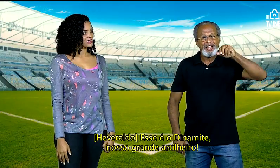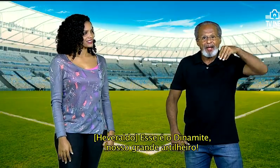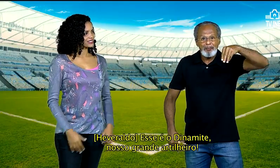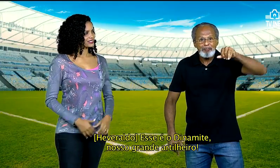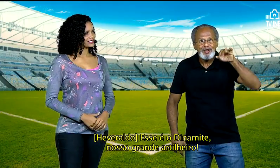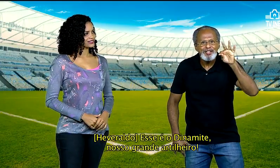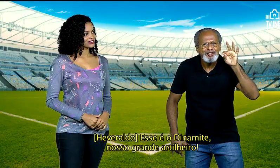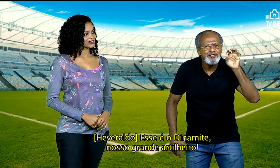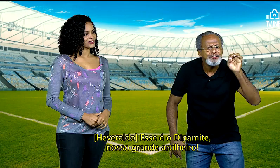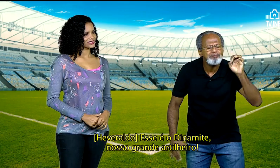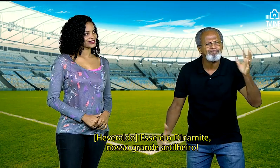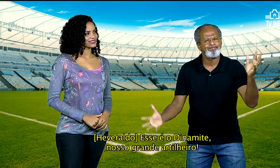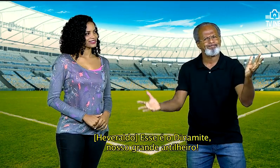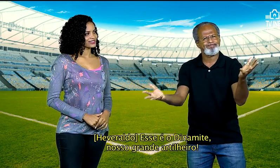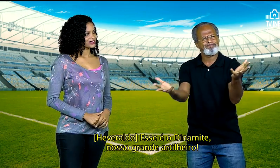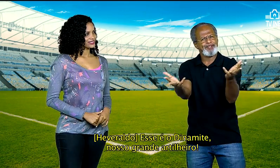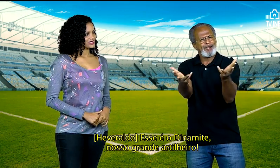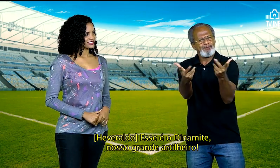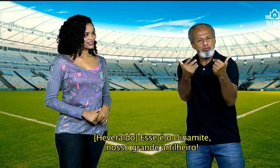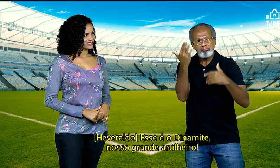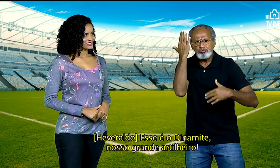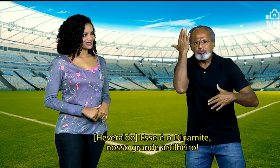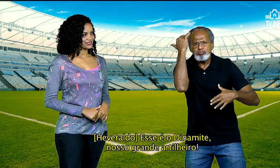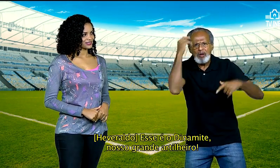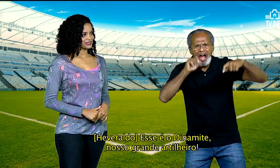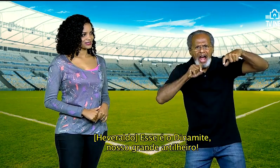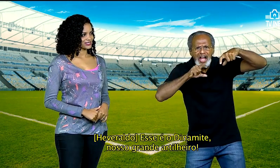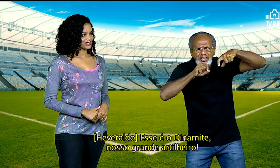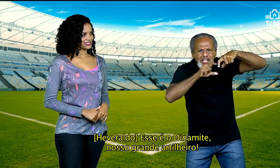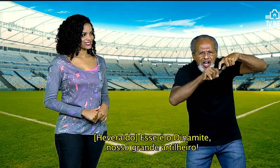Esse é o Dinamite, nosso grande artilheiro.